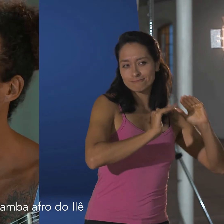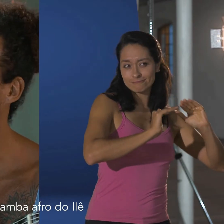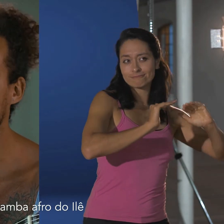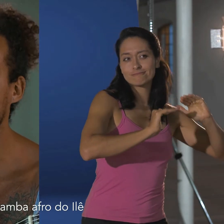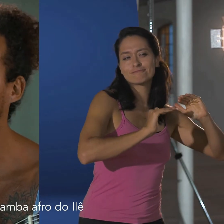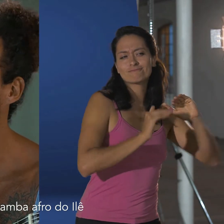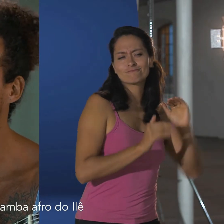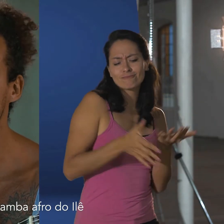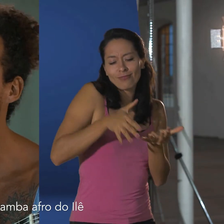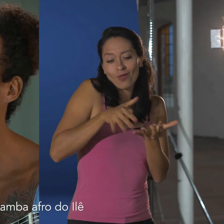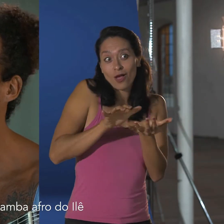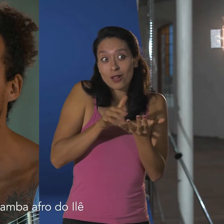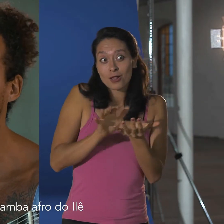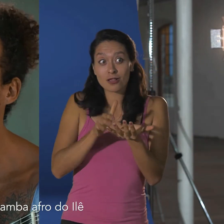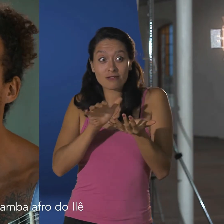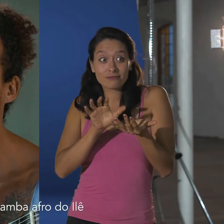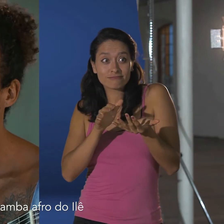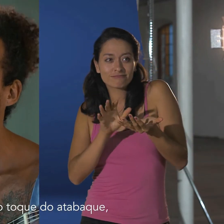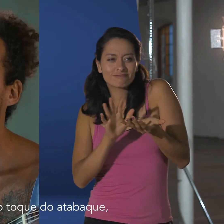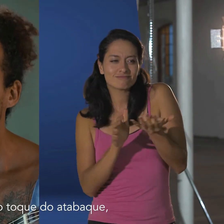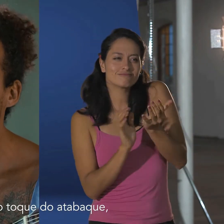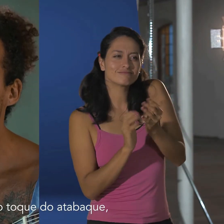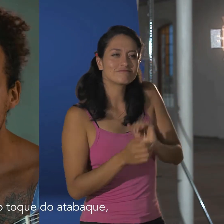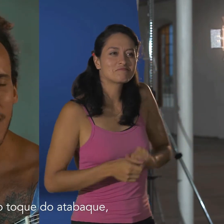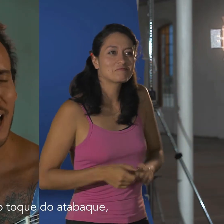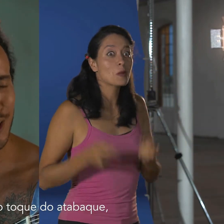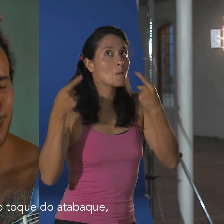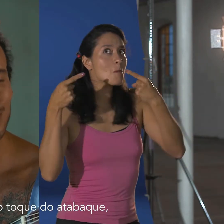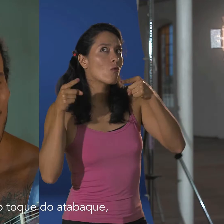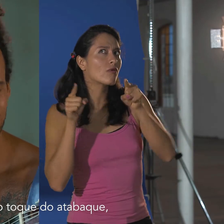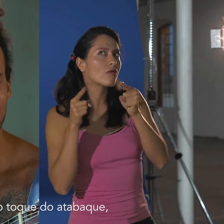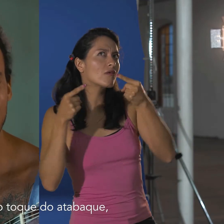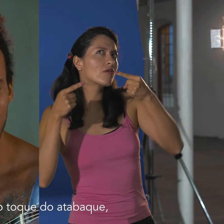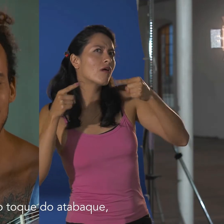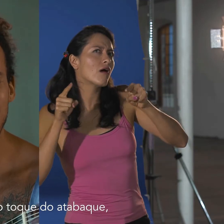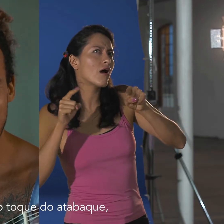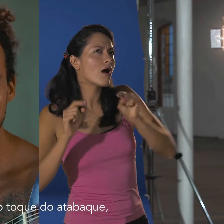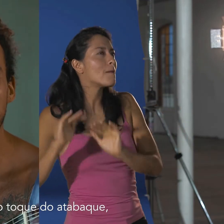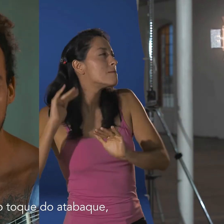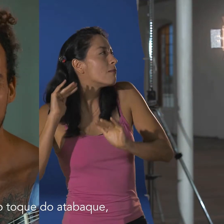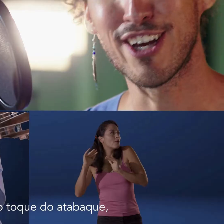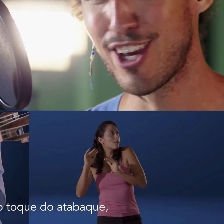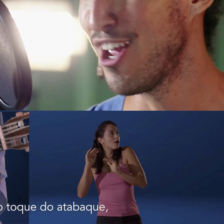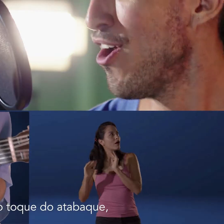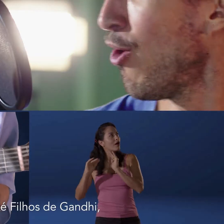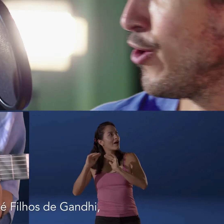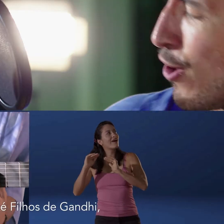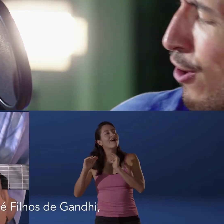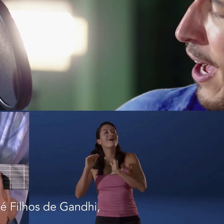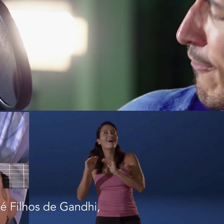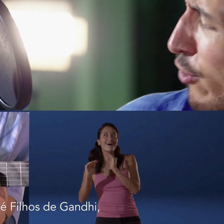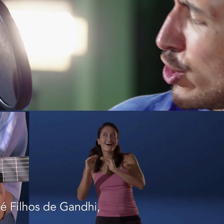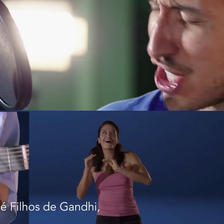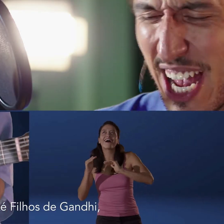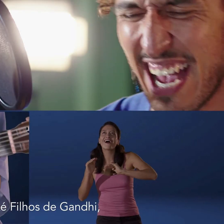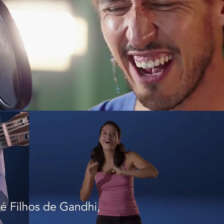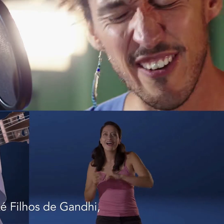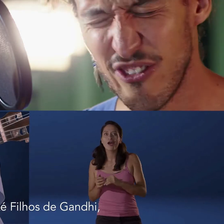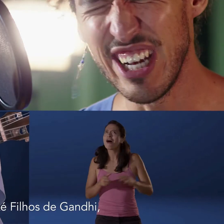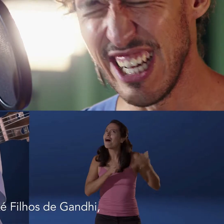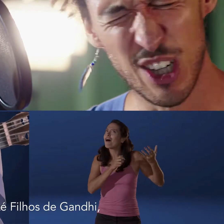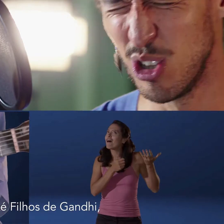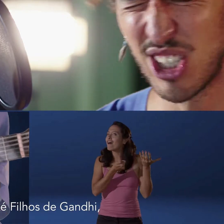olhou samba afro do ilê, olhou para o toque do atabaque, olhou a